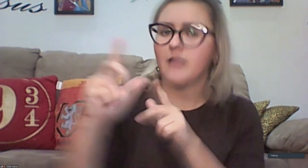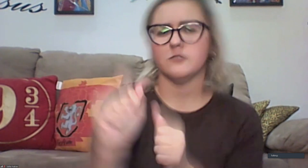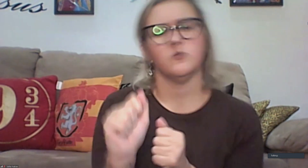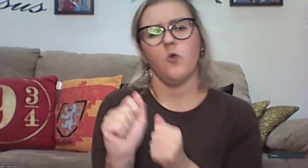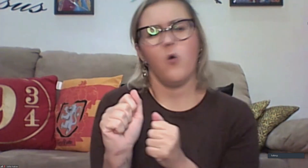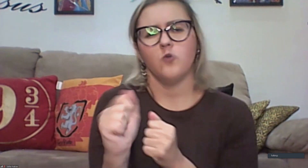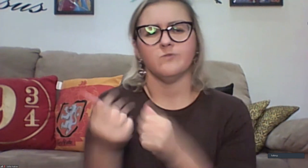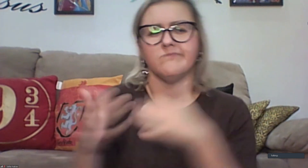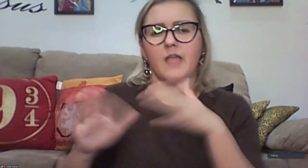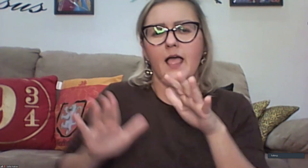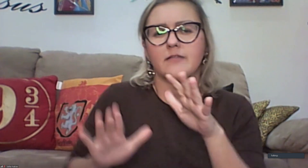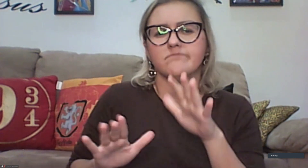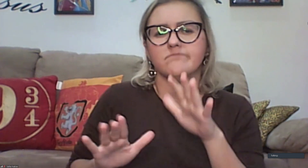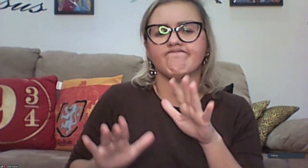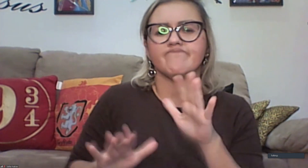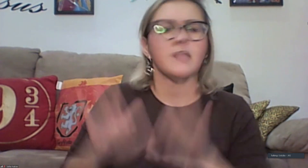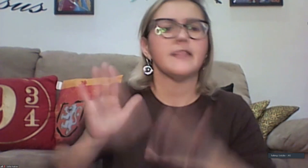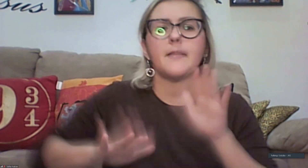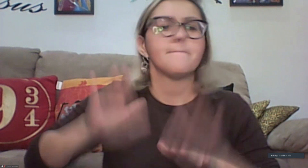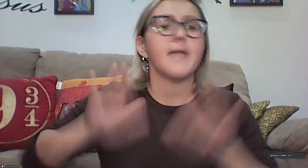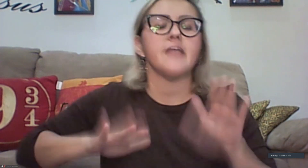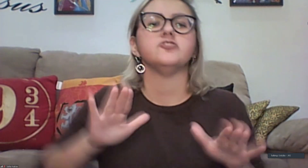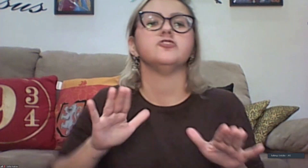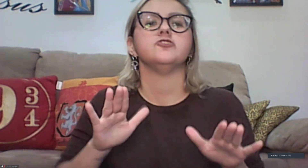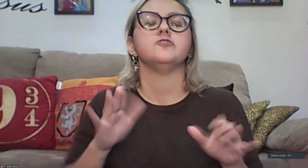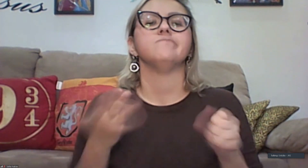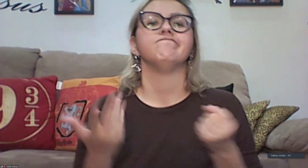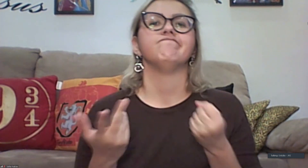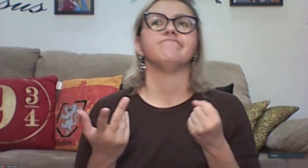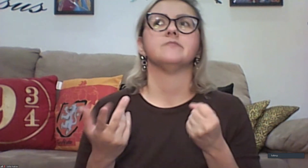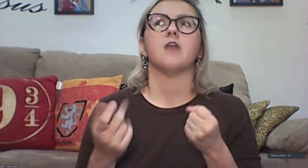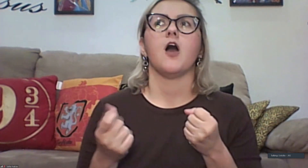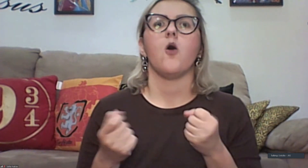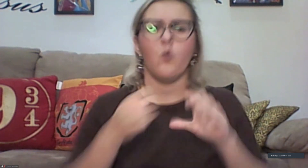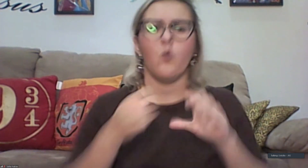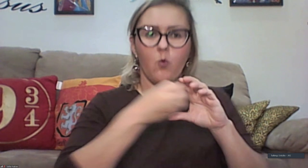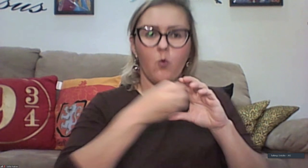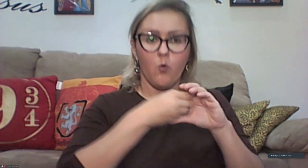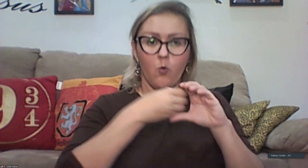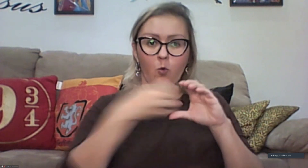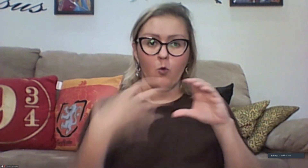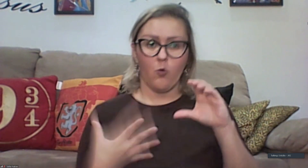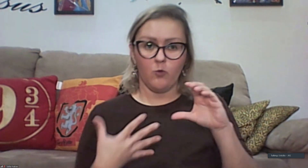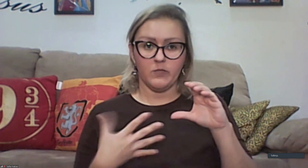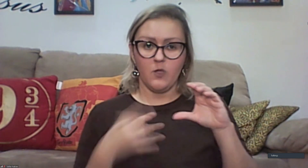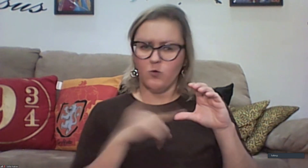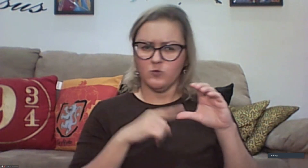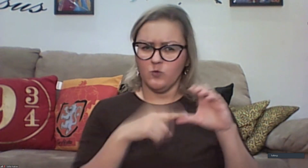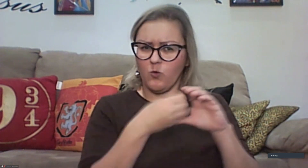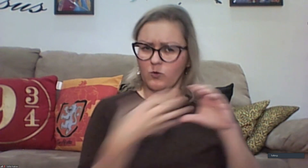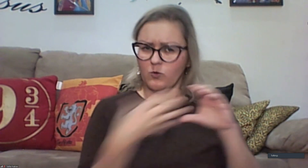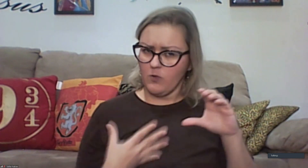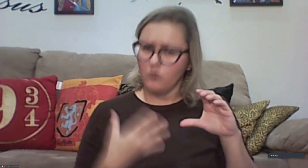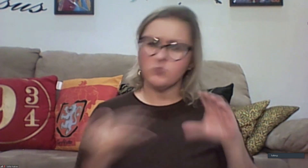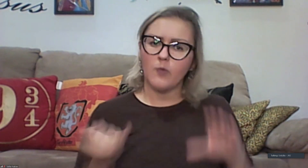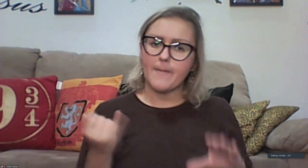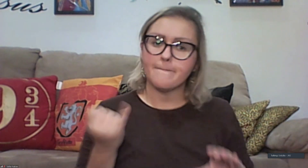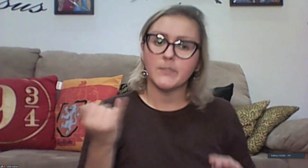gramática e tudo mais. Dependendo aí, claro, do conteúdo que era